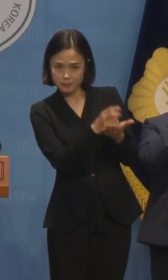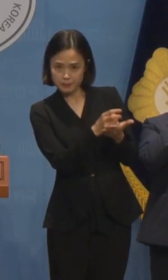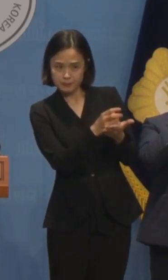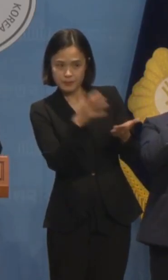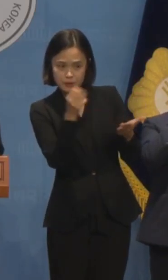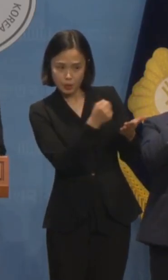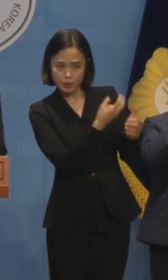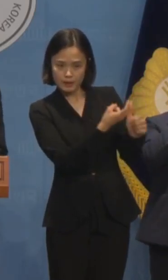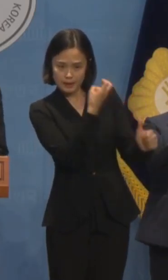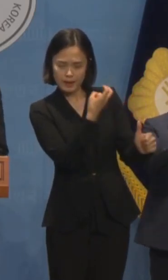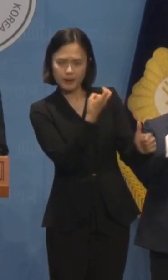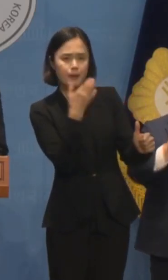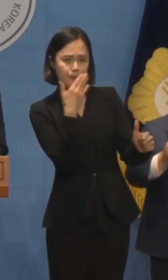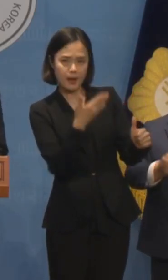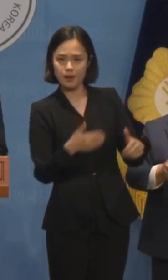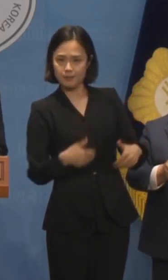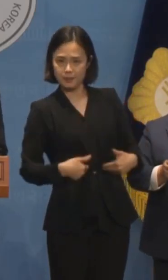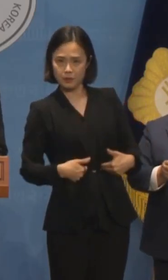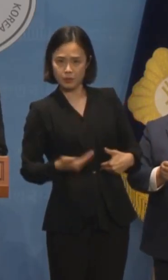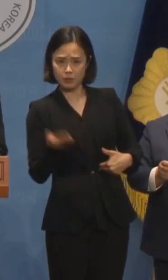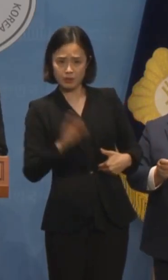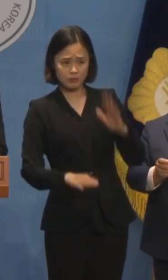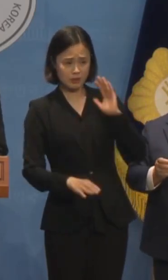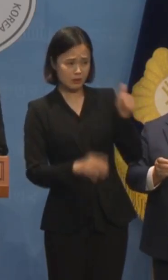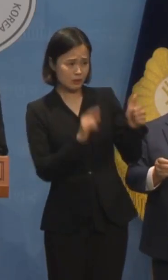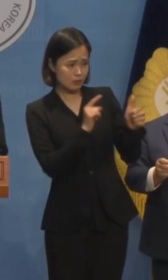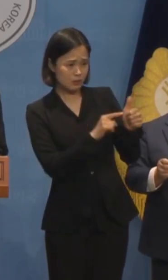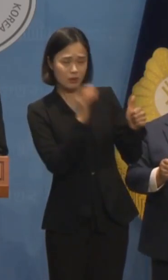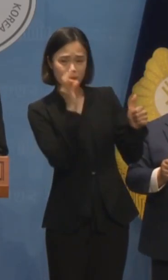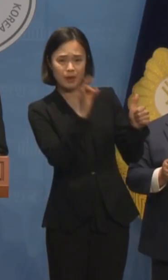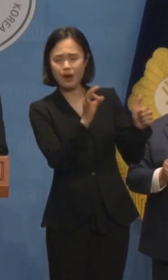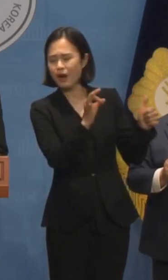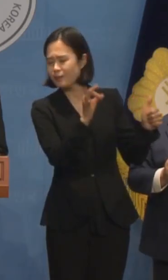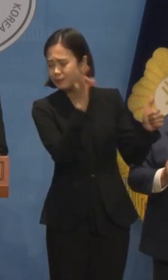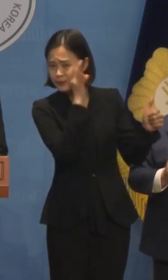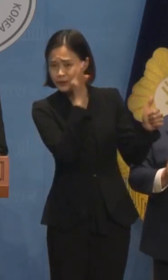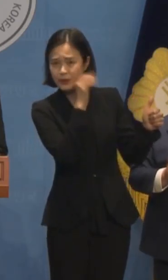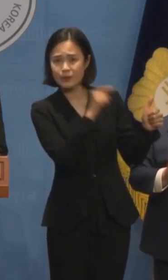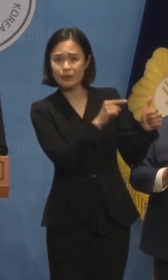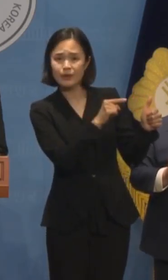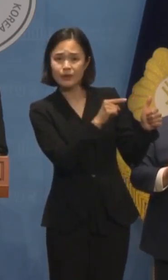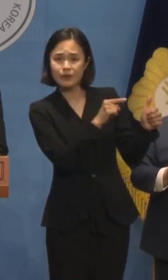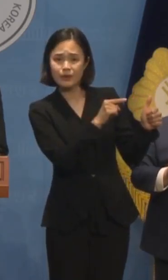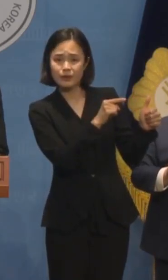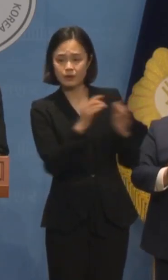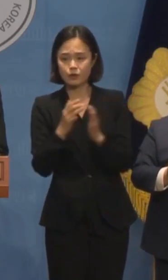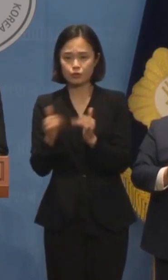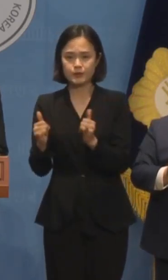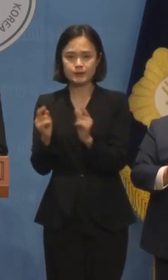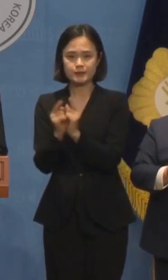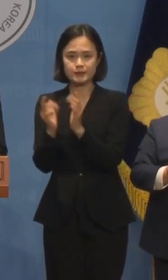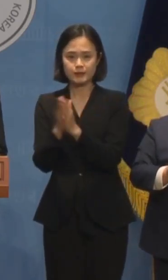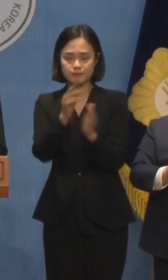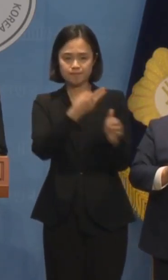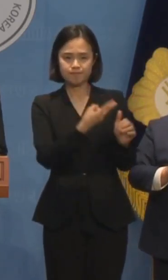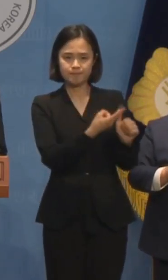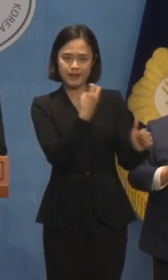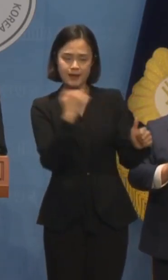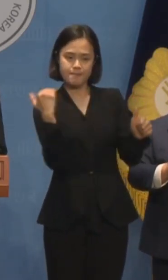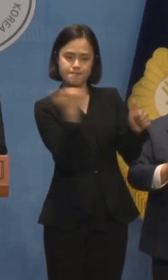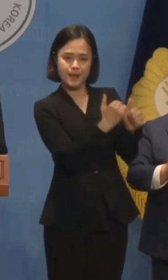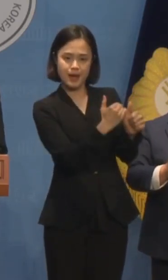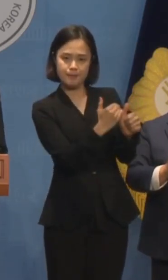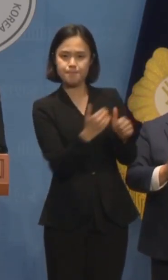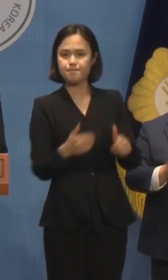차마 대통령으로 부리기 어려운 대상에게는 탄핵이 아니라 국민이 직접 해고해야 합니다.